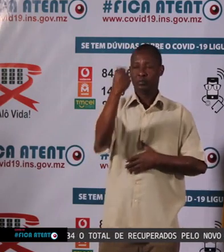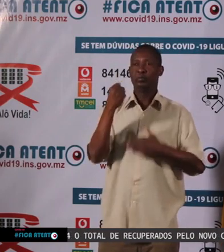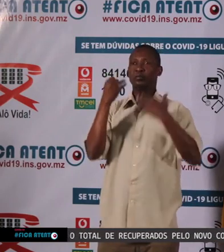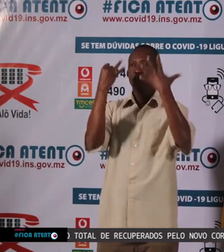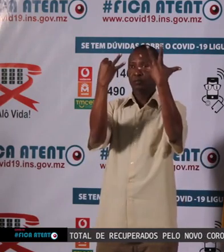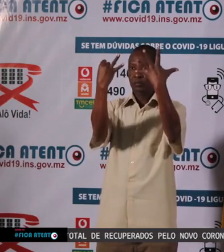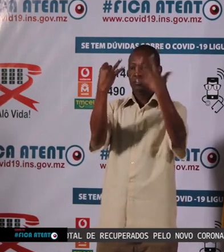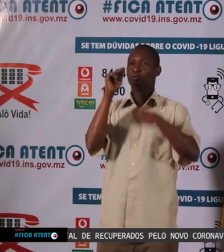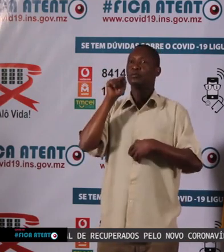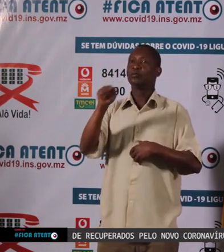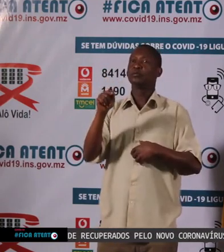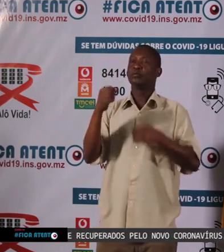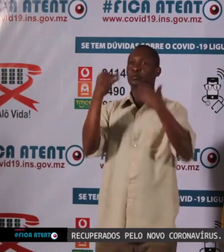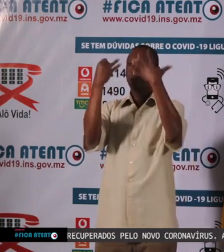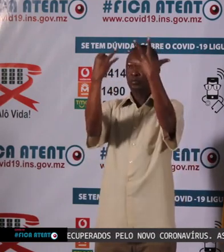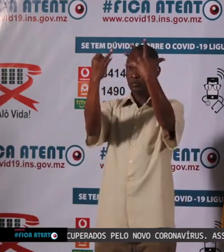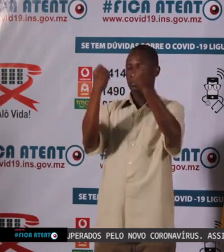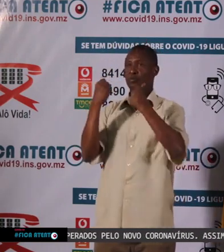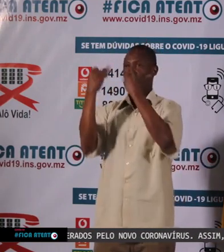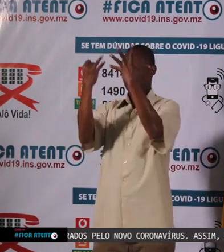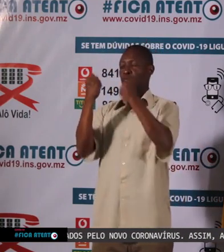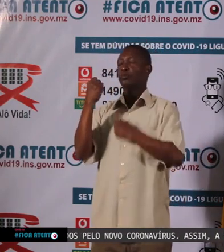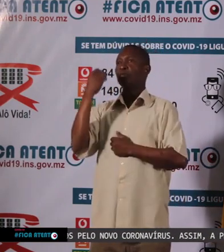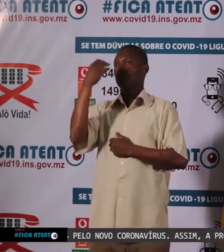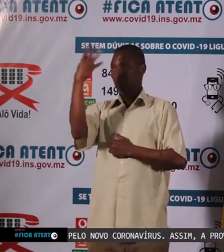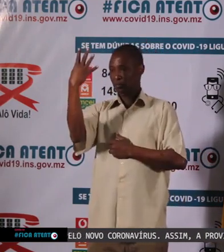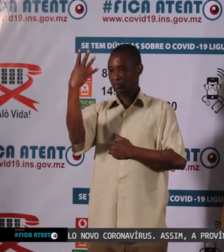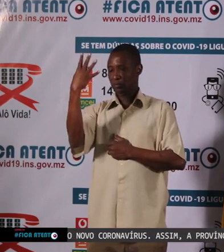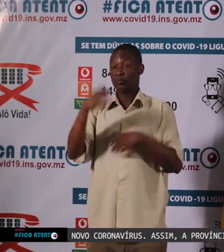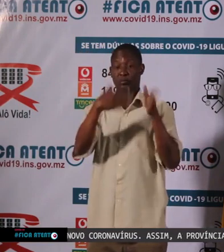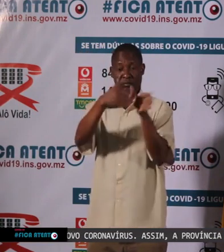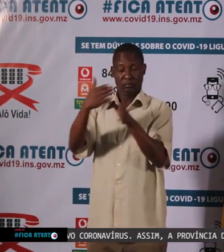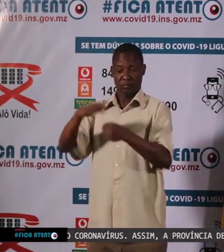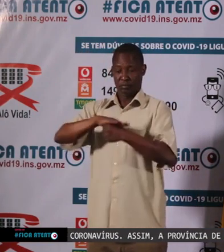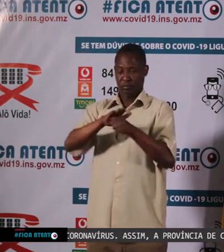57.746 casos da Covid-19, dos quais